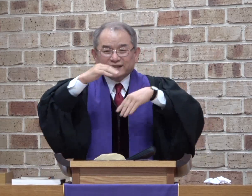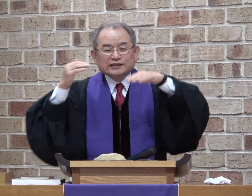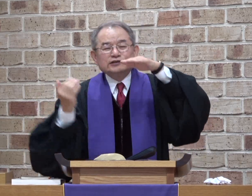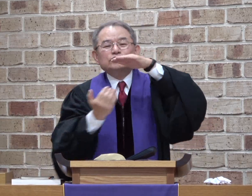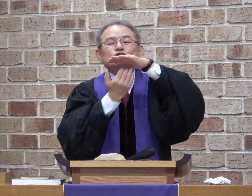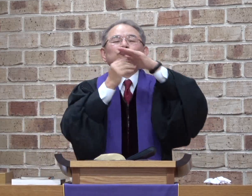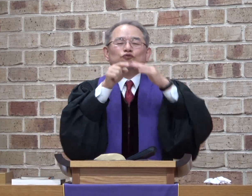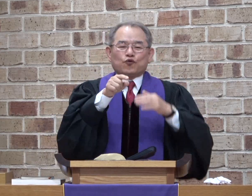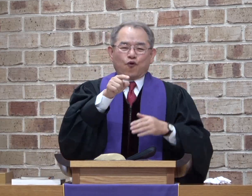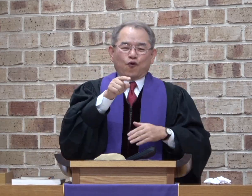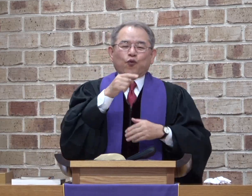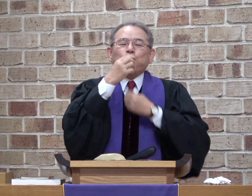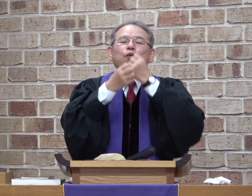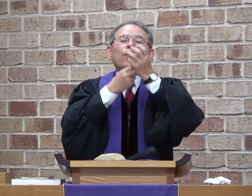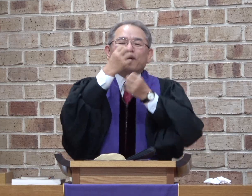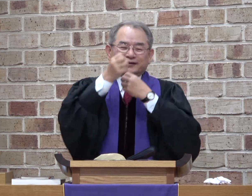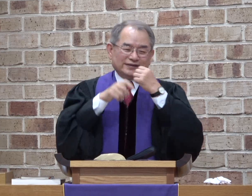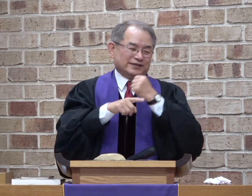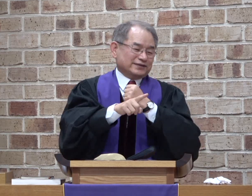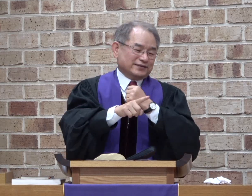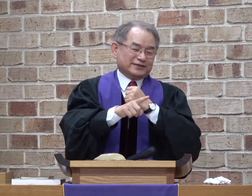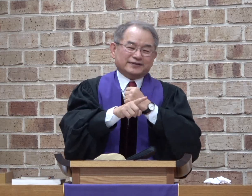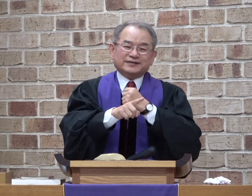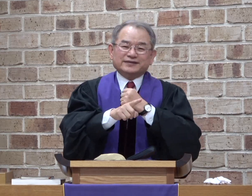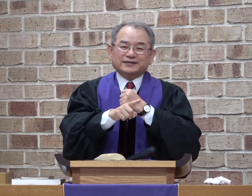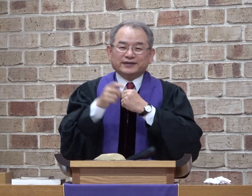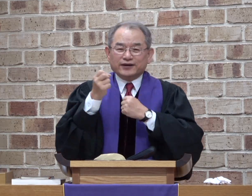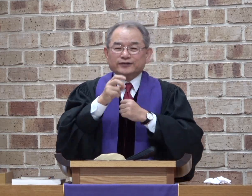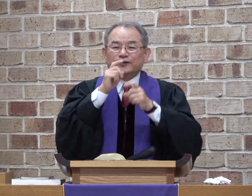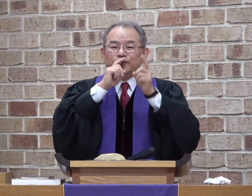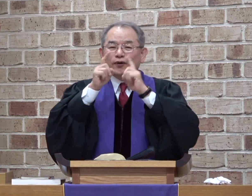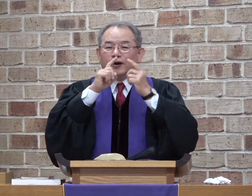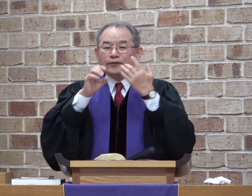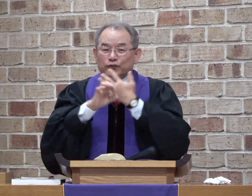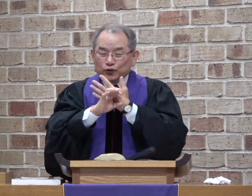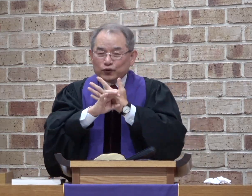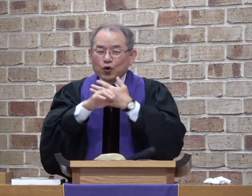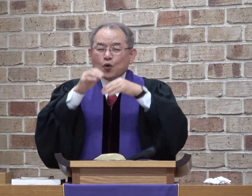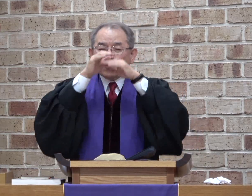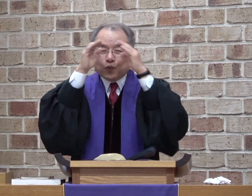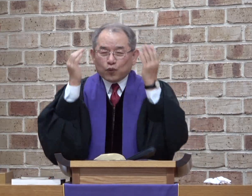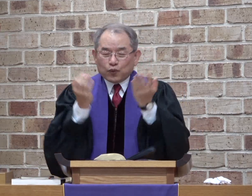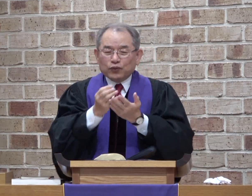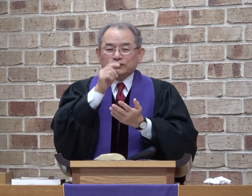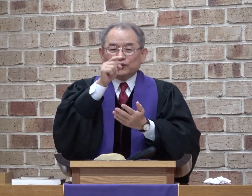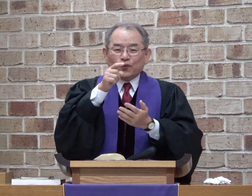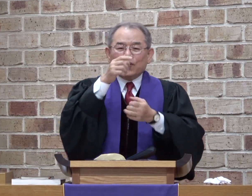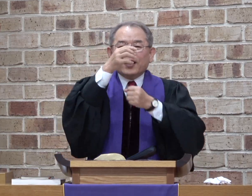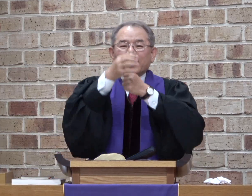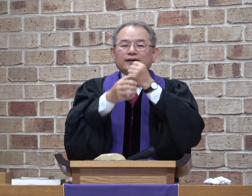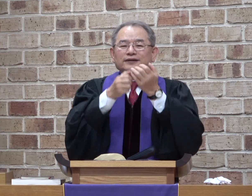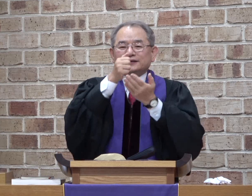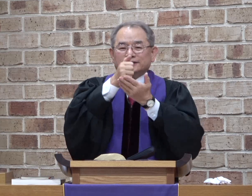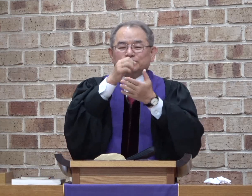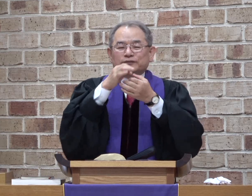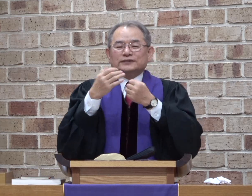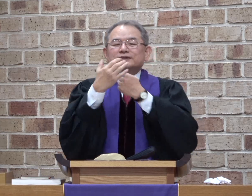이루신 것이라는 것을 고백하는 것입니다. 모든 것은 하나님의